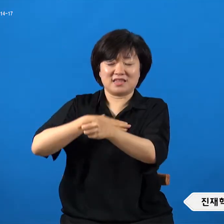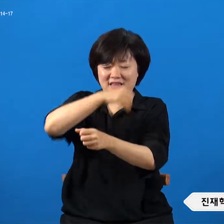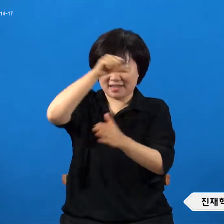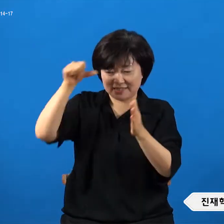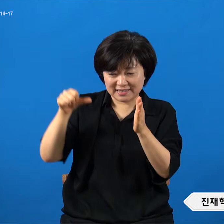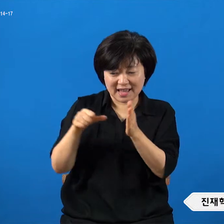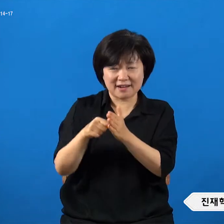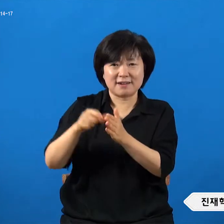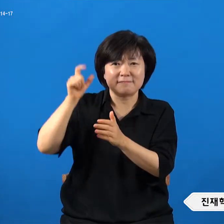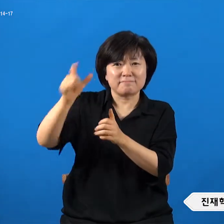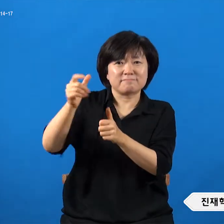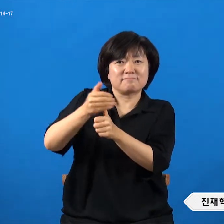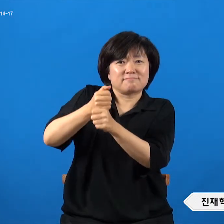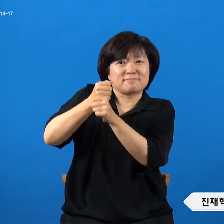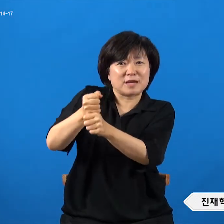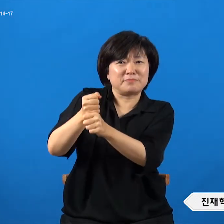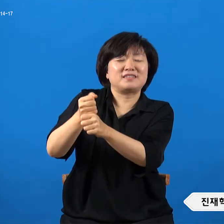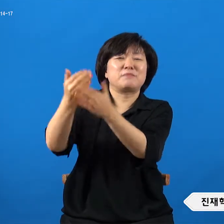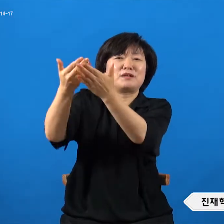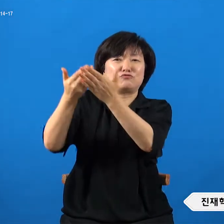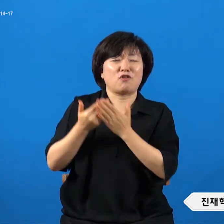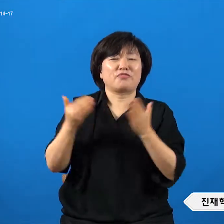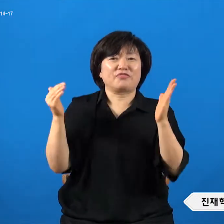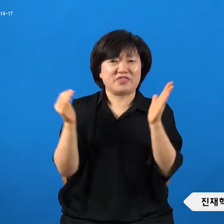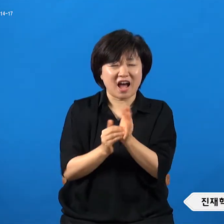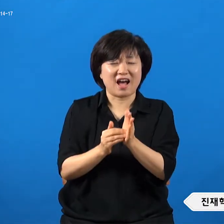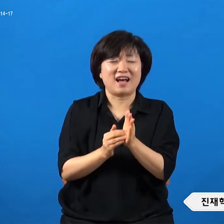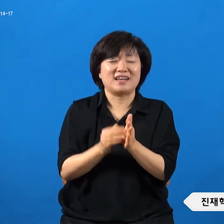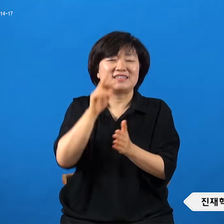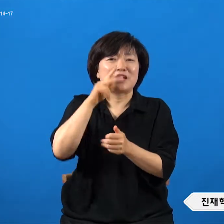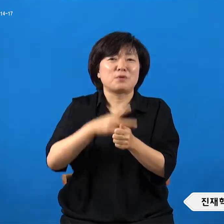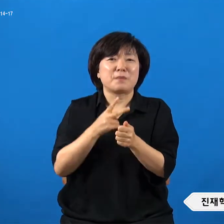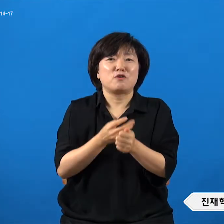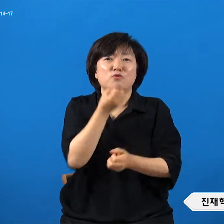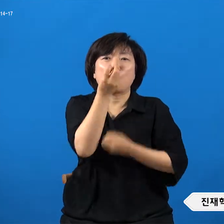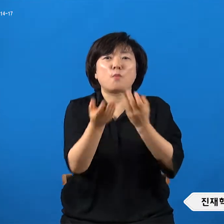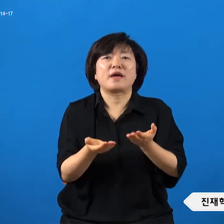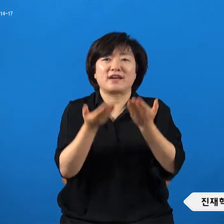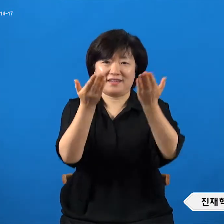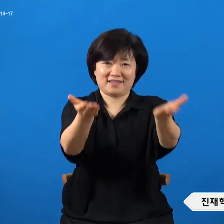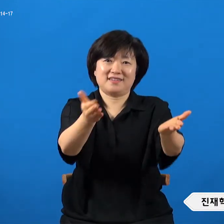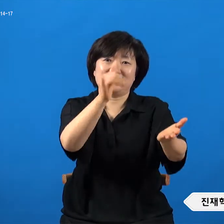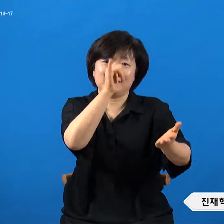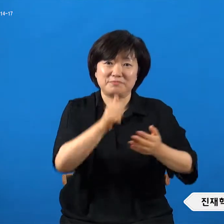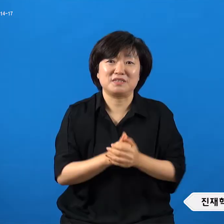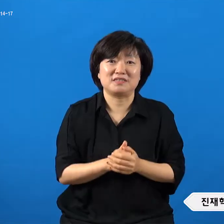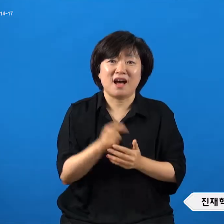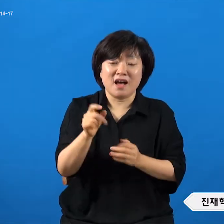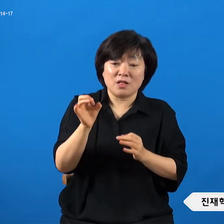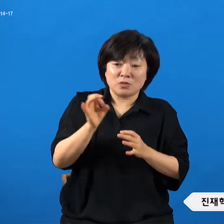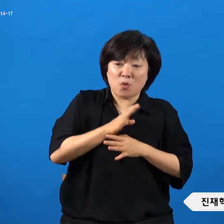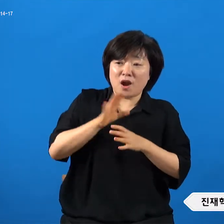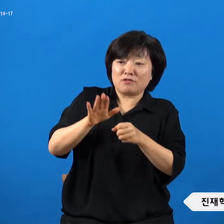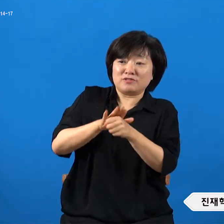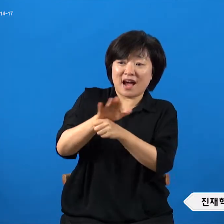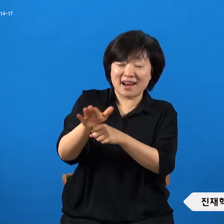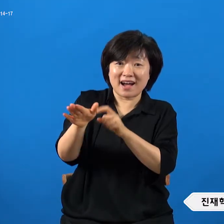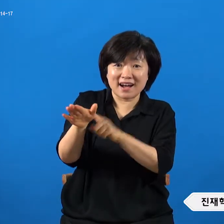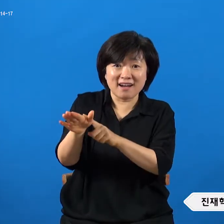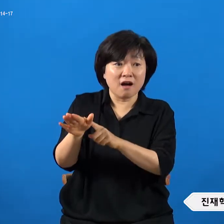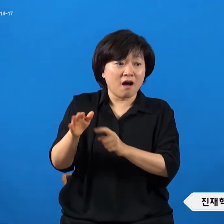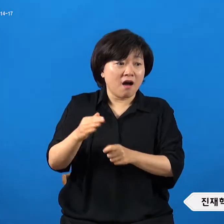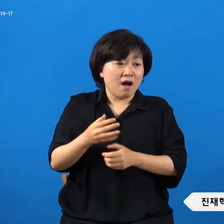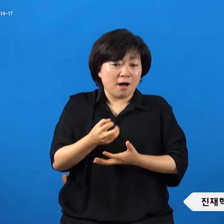인생을 사로잡았다라고 그는 고백하고 있습니다. 그 놀라운 사랑이 더 이상 전하지